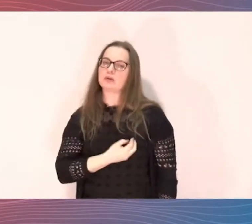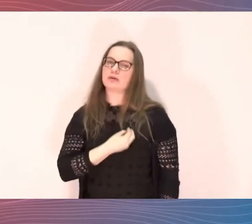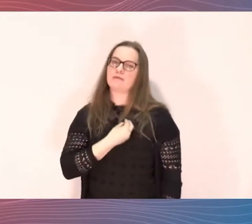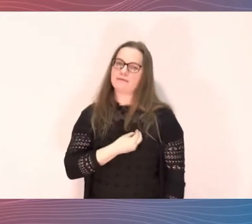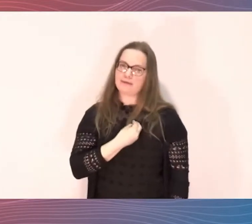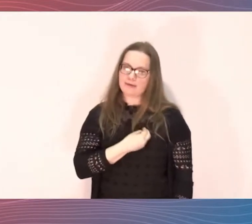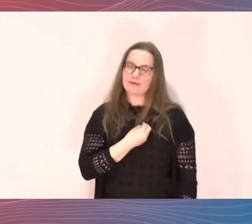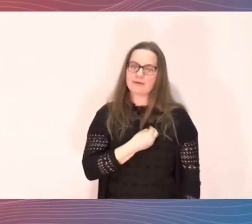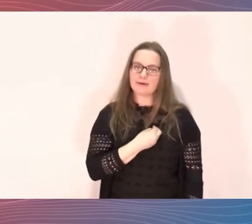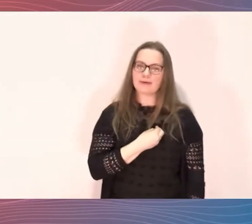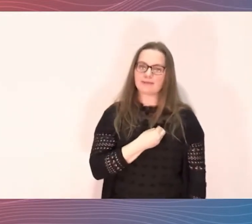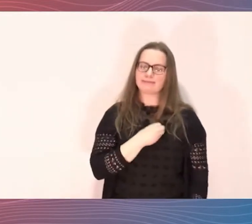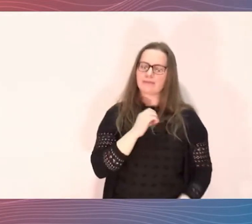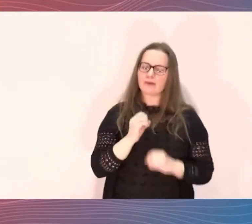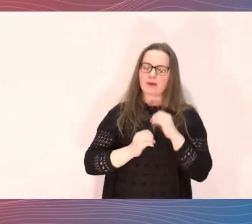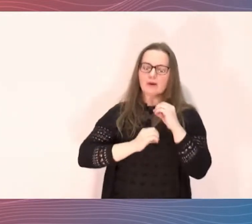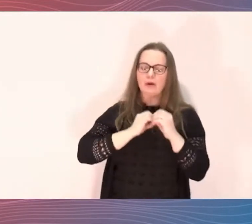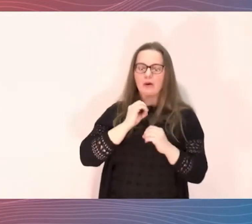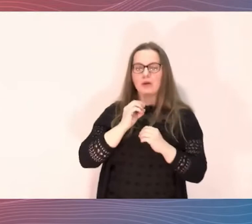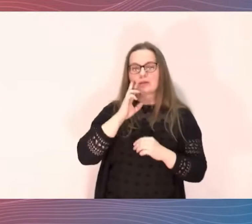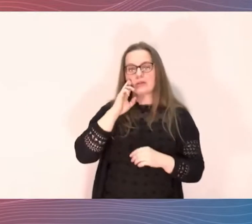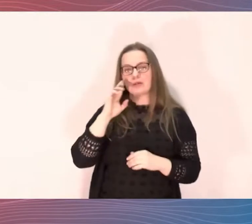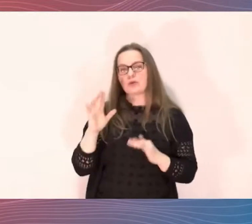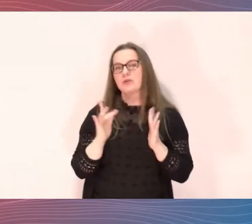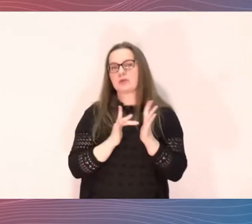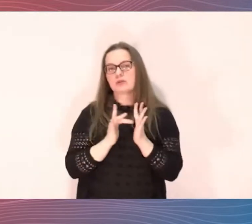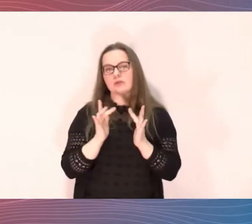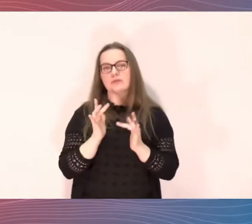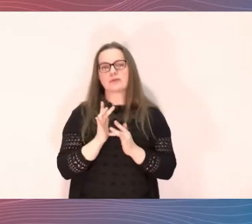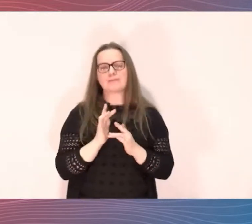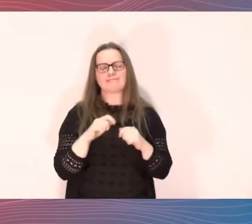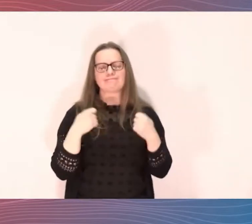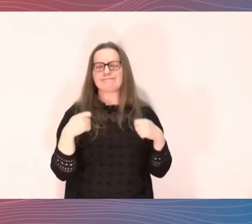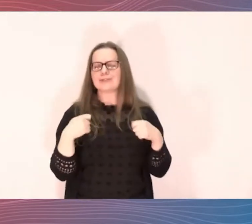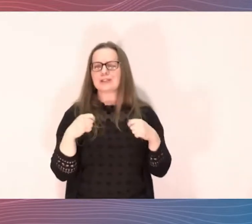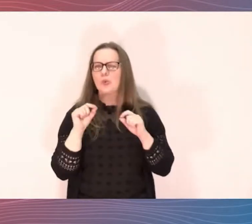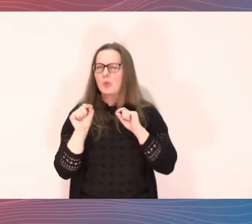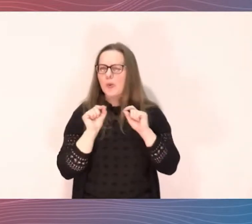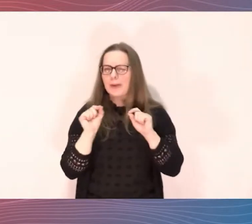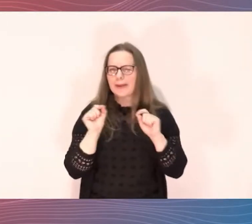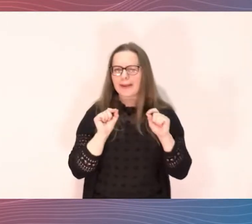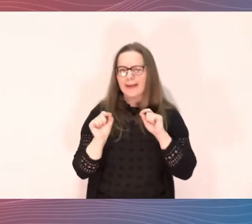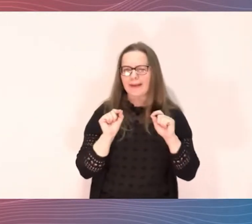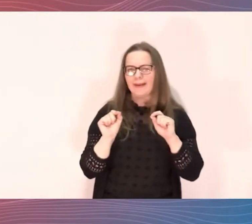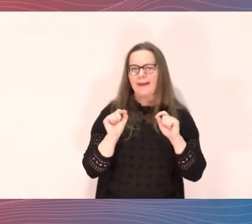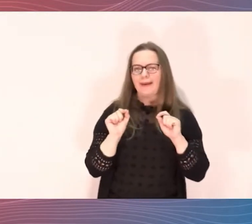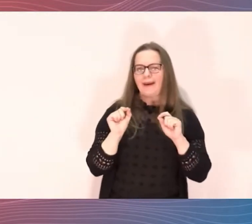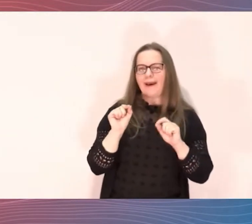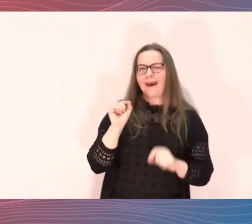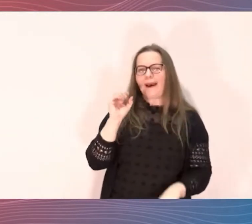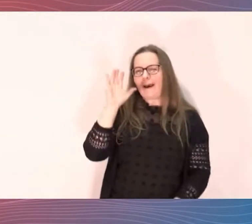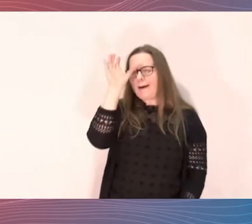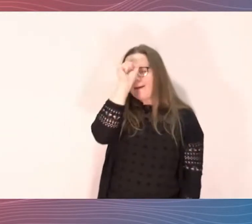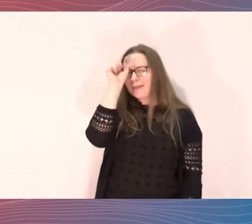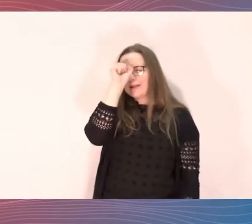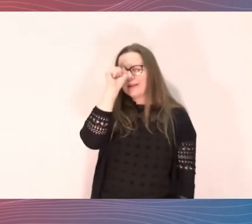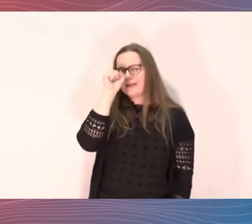Ó Senhor Jesus, então nós precisamos aprender a viver pela fé.